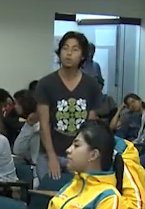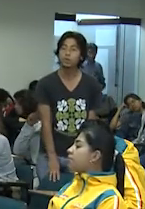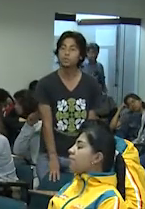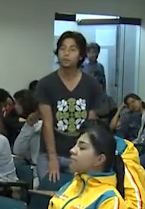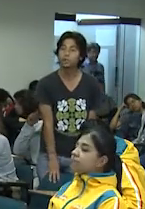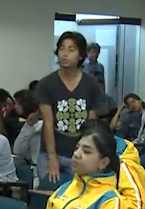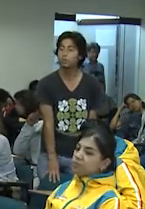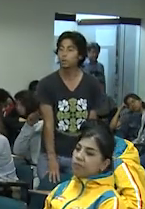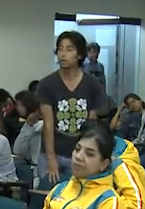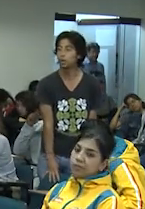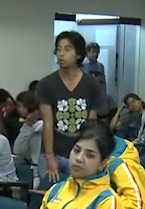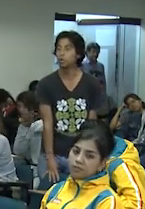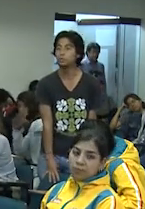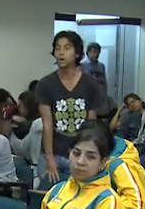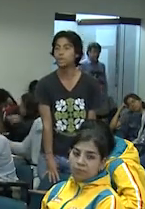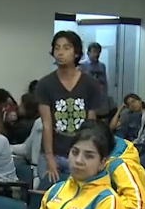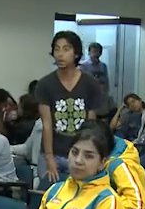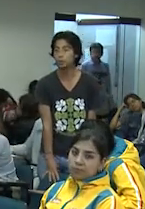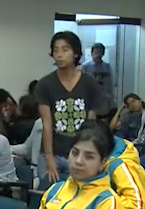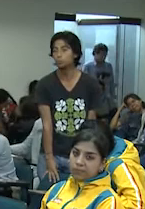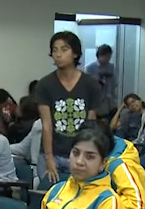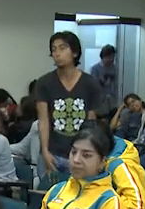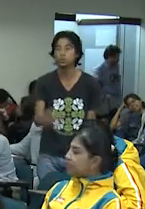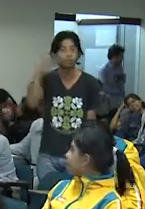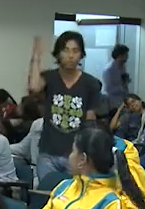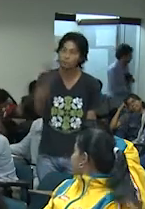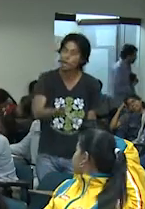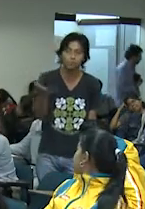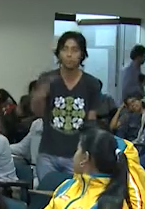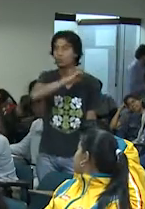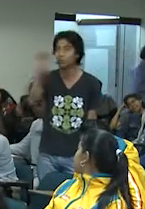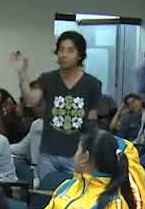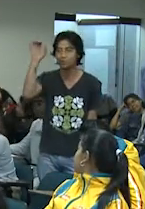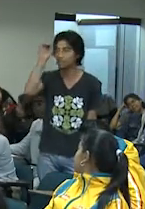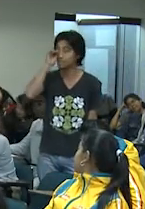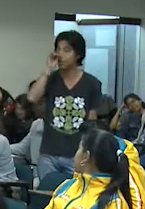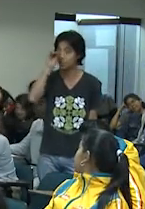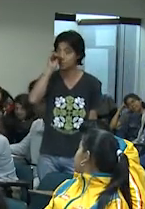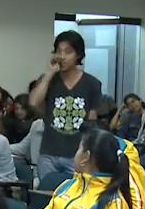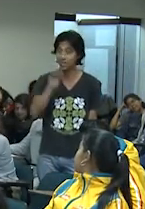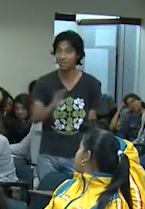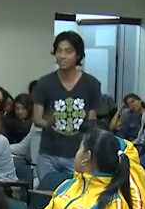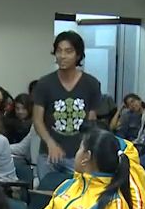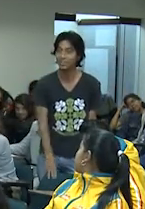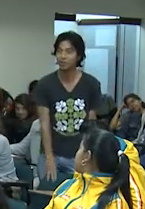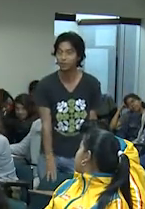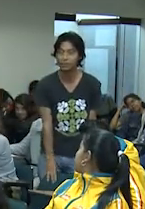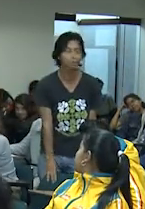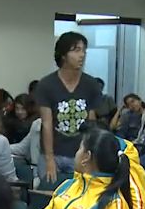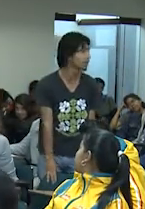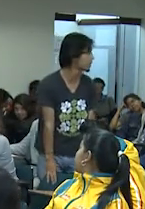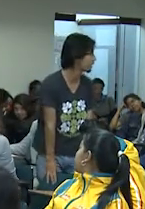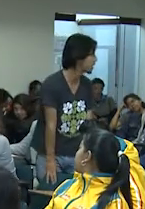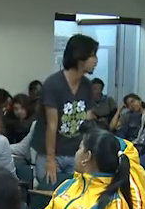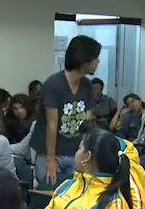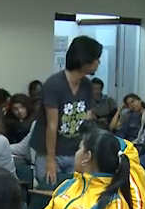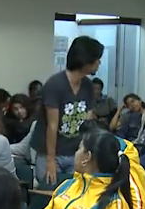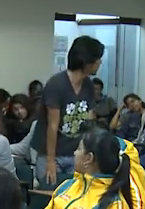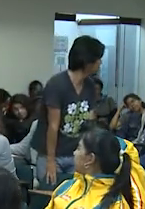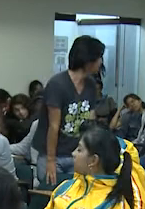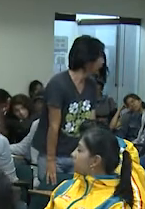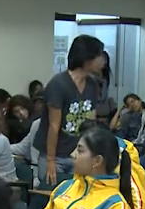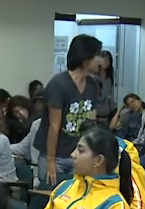un poco el espacio con las barras bravas, o pues con las barras, perdón, no quiero meter ese bravo ahí para nada, ya sería un error también el